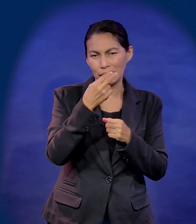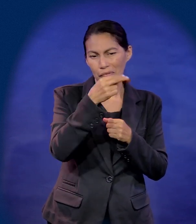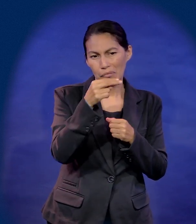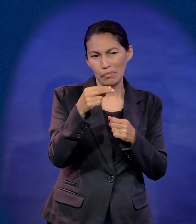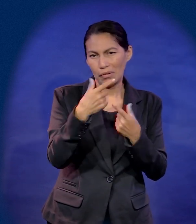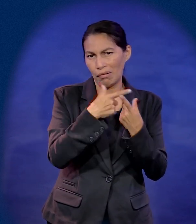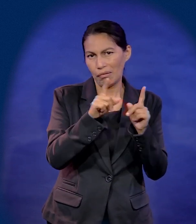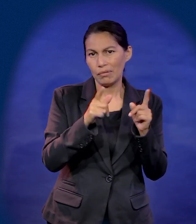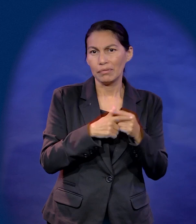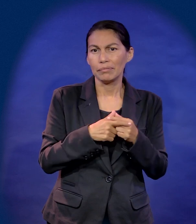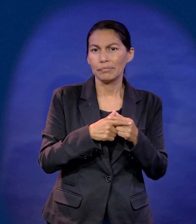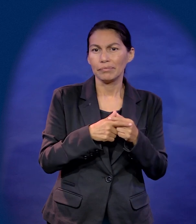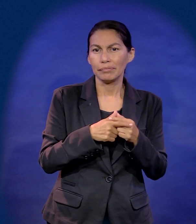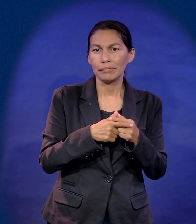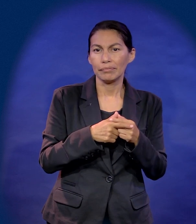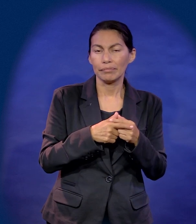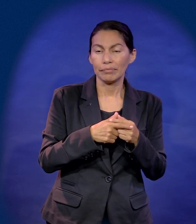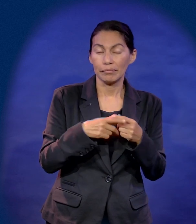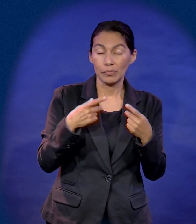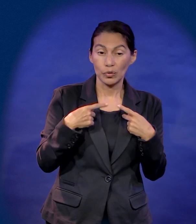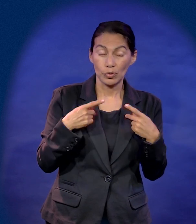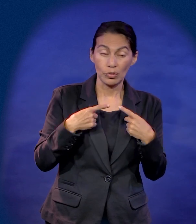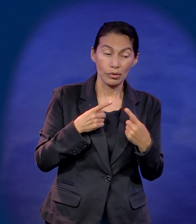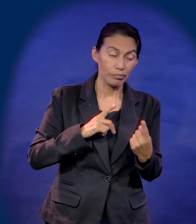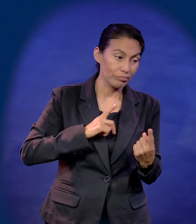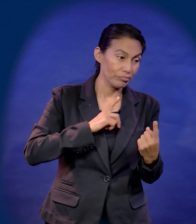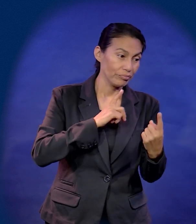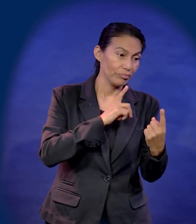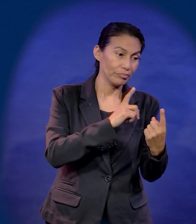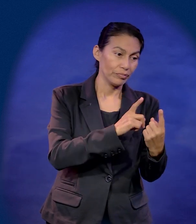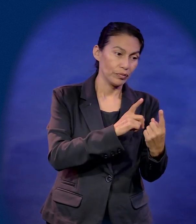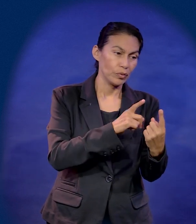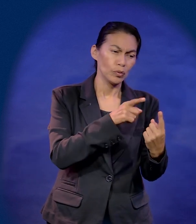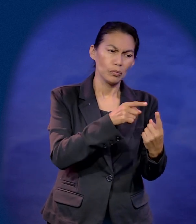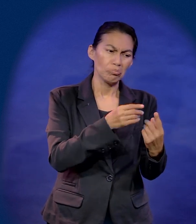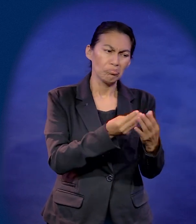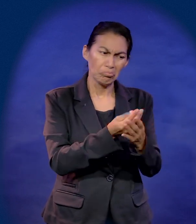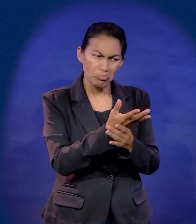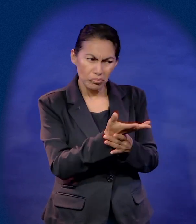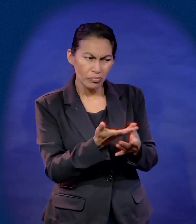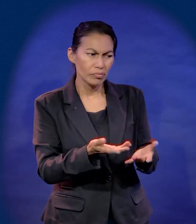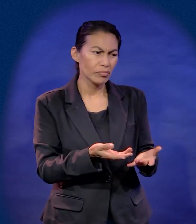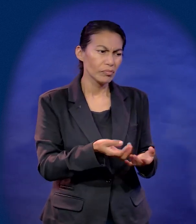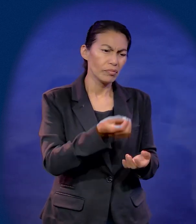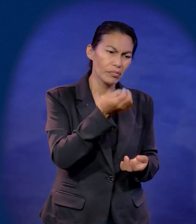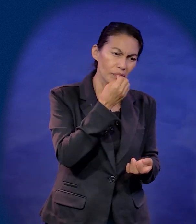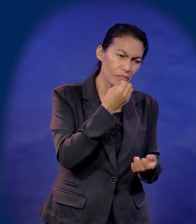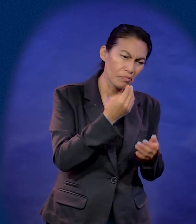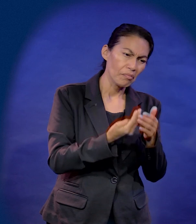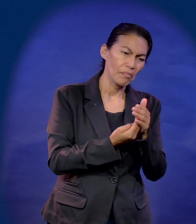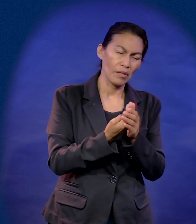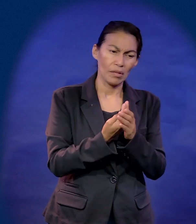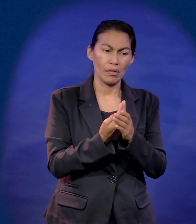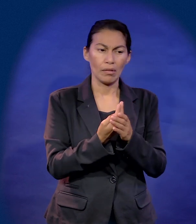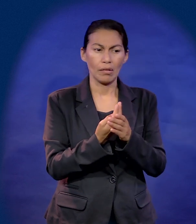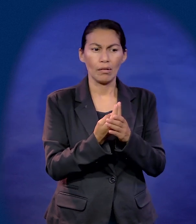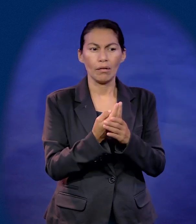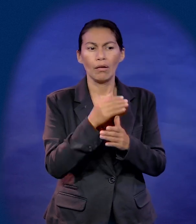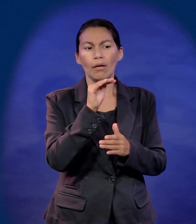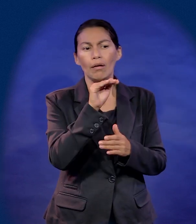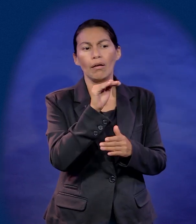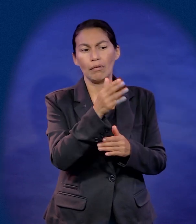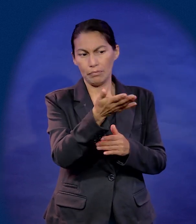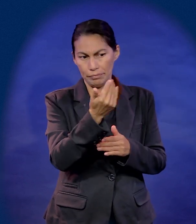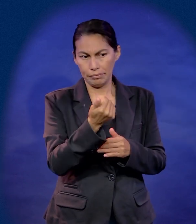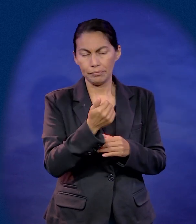Es un nombre ficticio, cualquier parecido con la realidad es coincidencia. Entonces sales al comedor esa mañana,